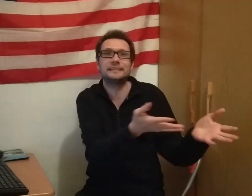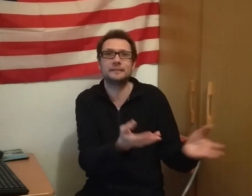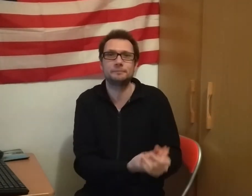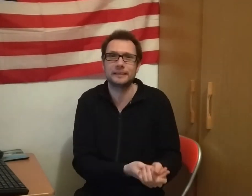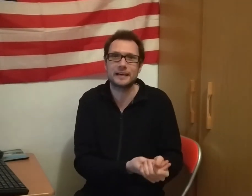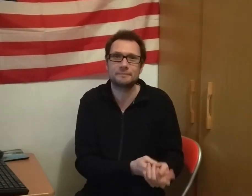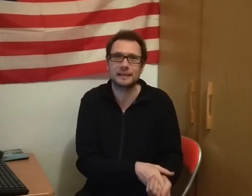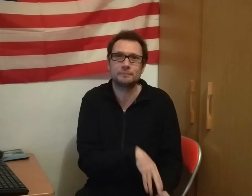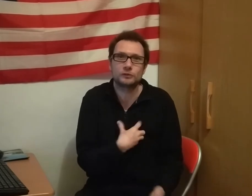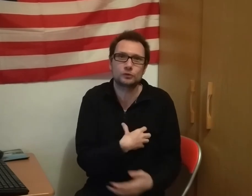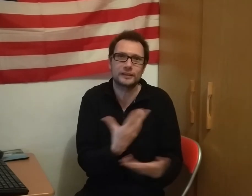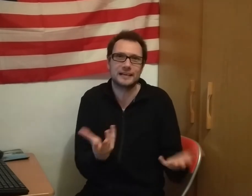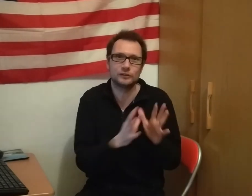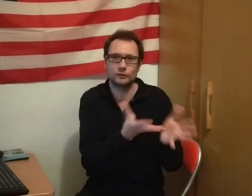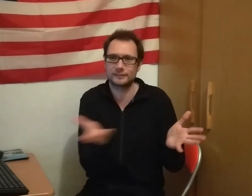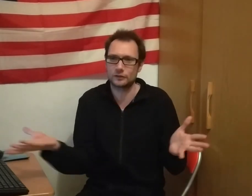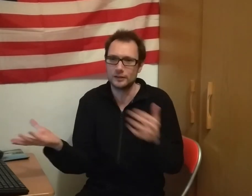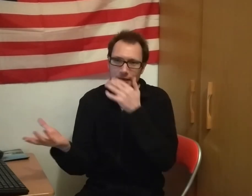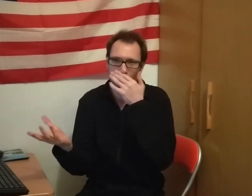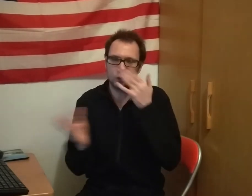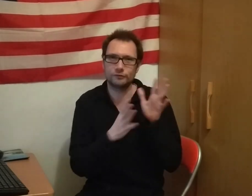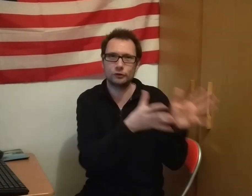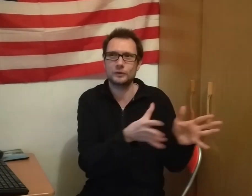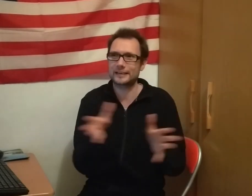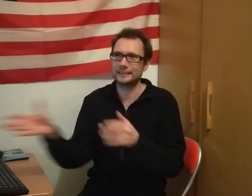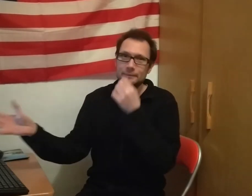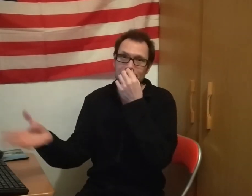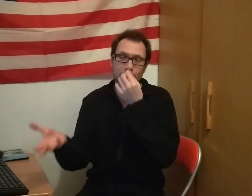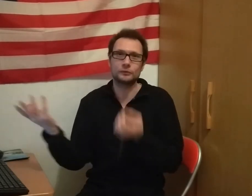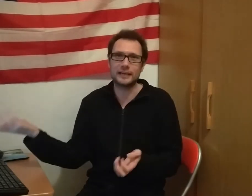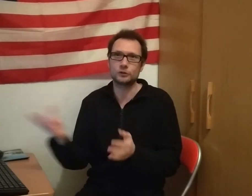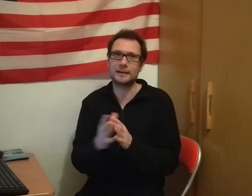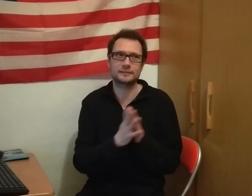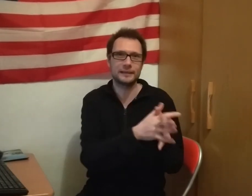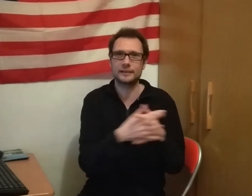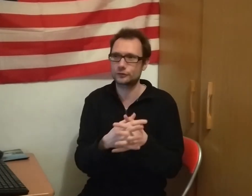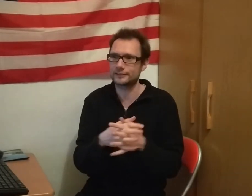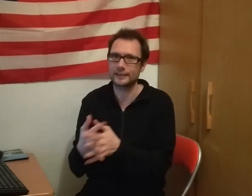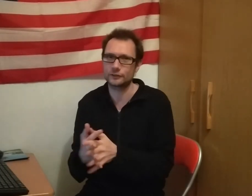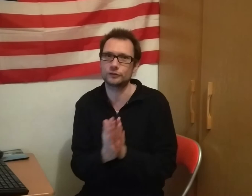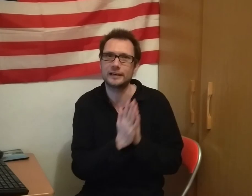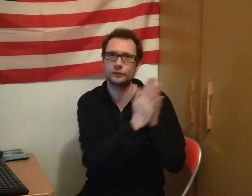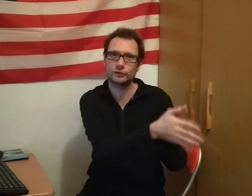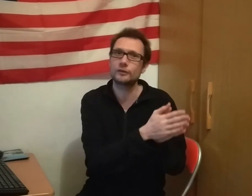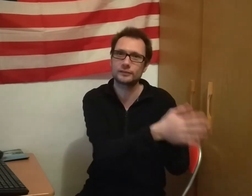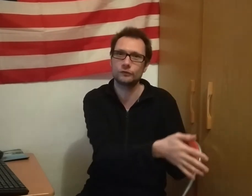gente mira mi tutorial. Yo claro, lo enfoco a la gente que me está preguntando, Max, mira, no sé hacer eso, vale, entonces voy a hacer un